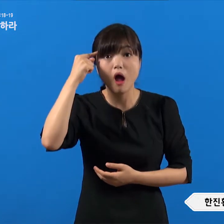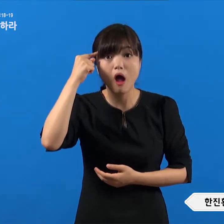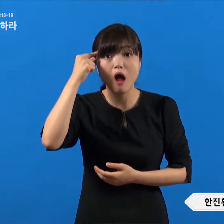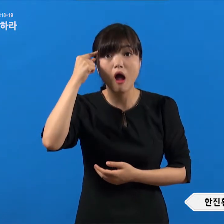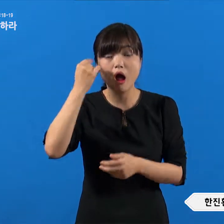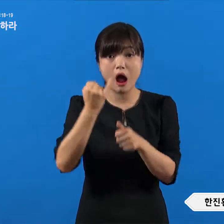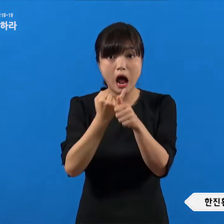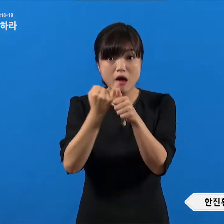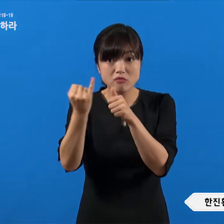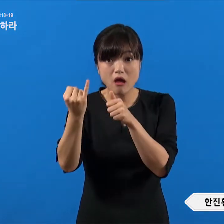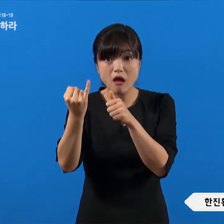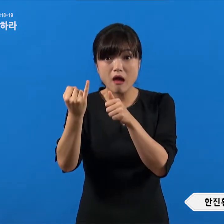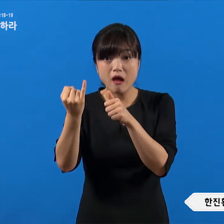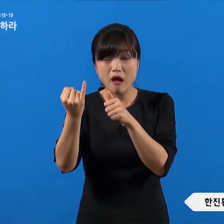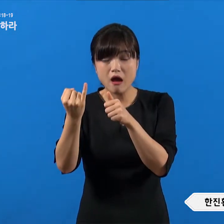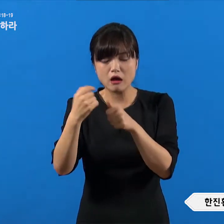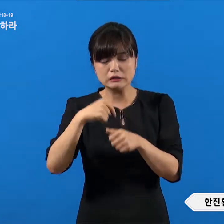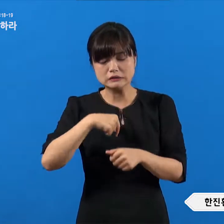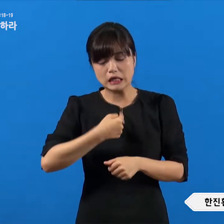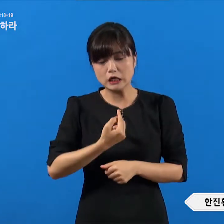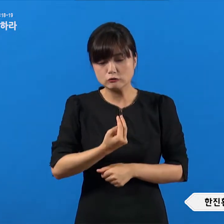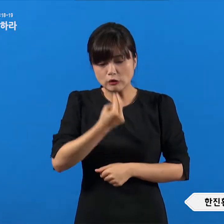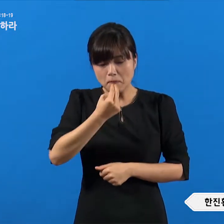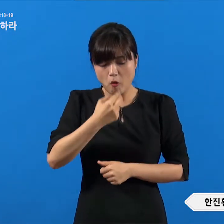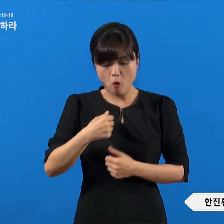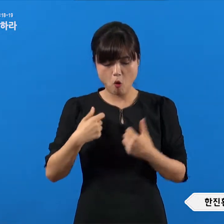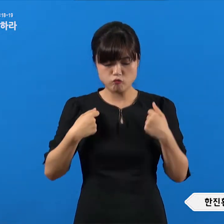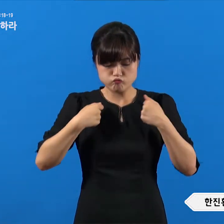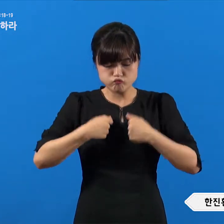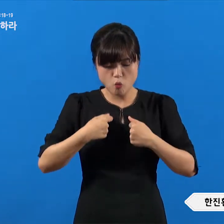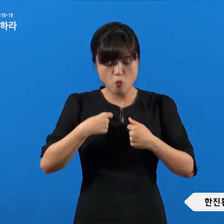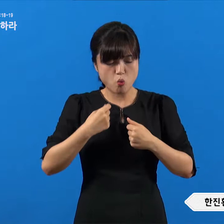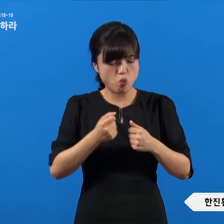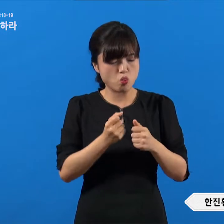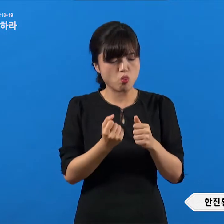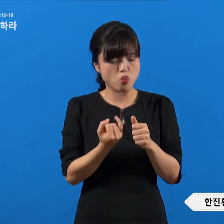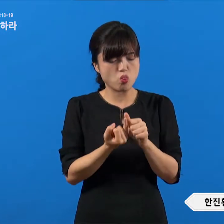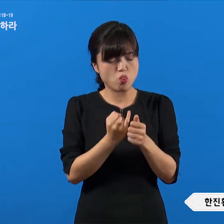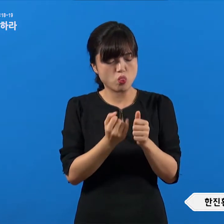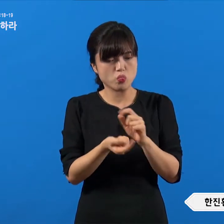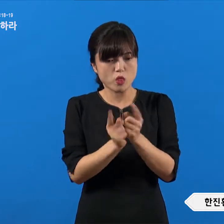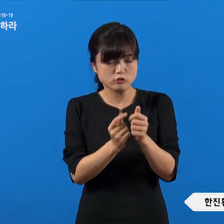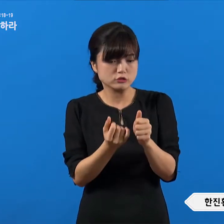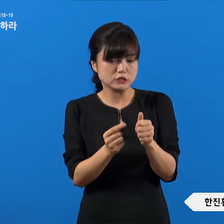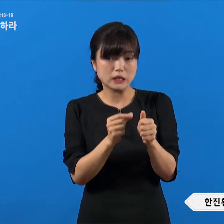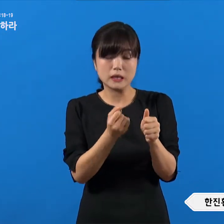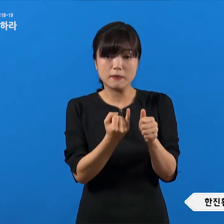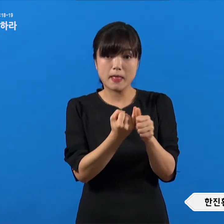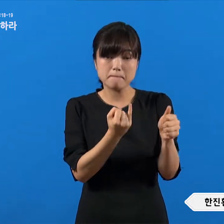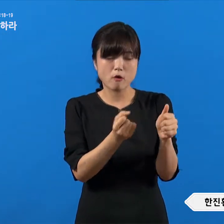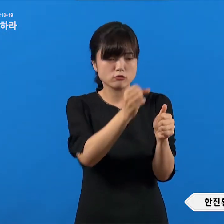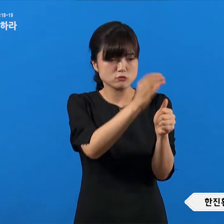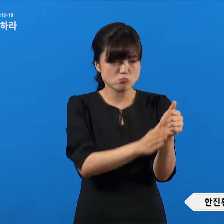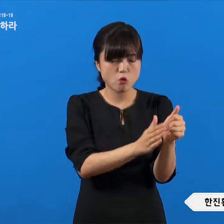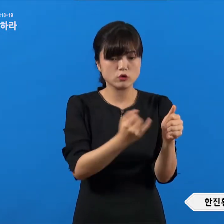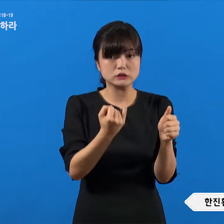그때 아내가 자기 구명조끼를 벗어서 남편에게 입혀서 남편을 살렸다